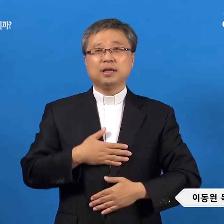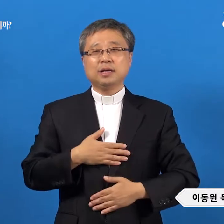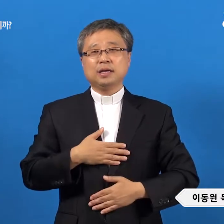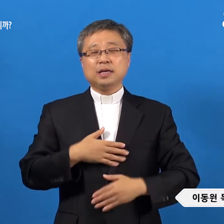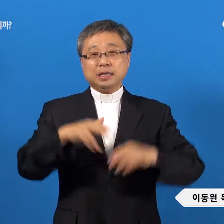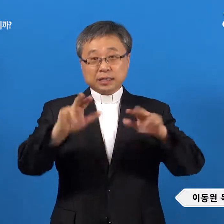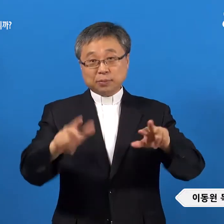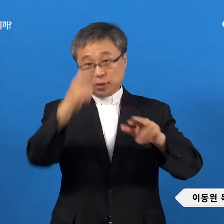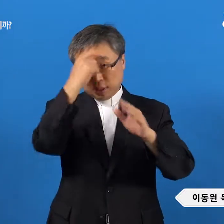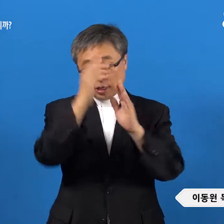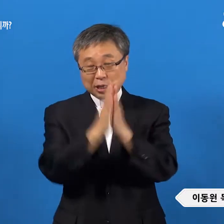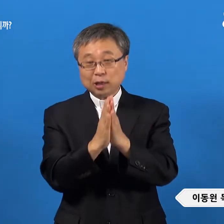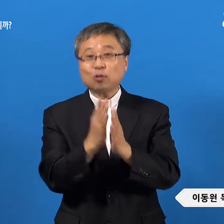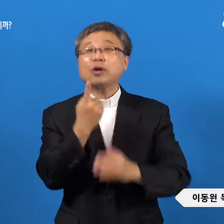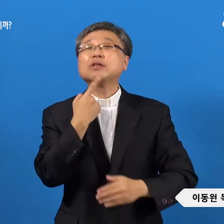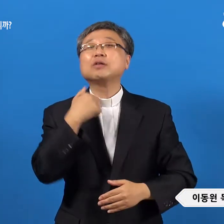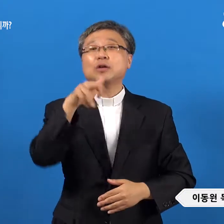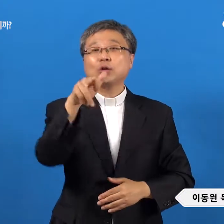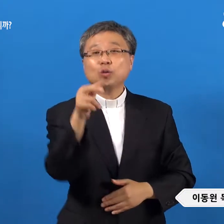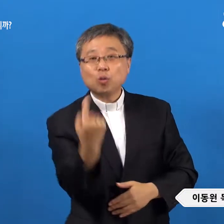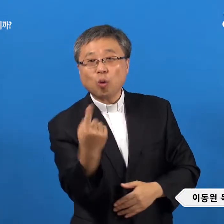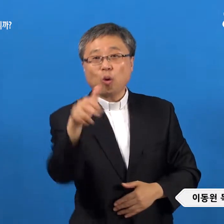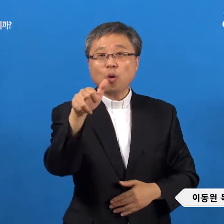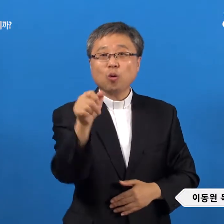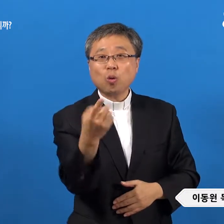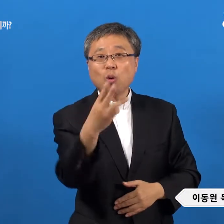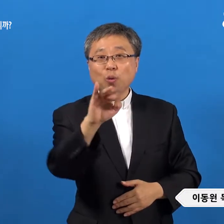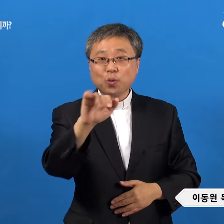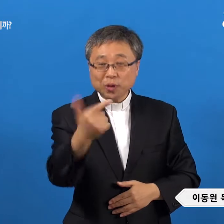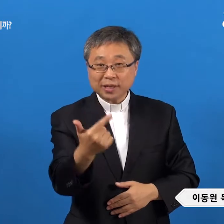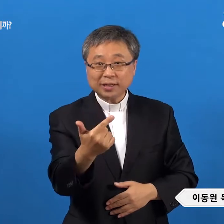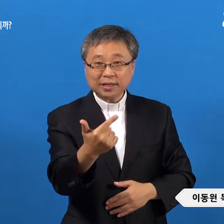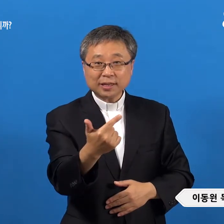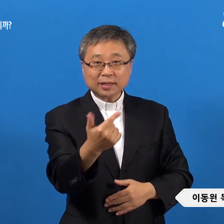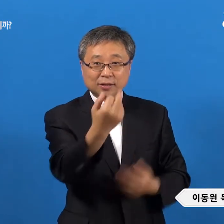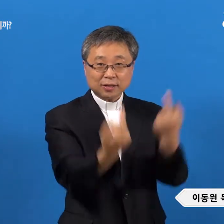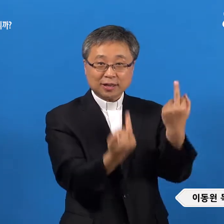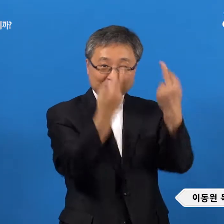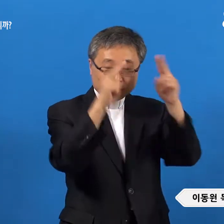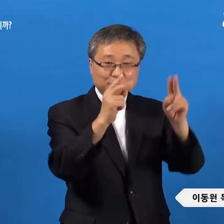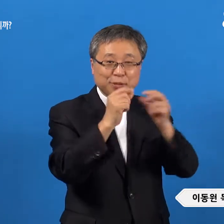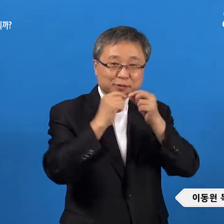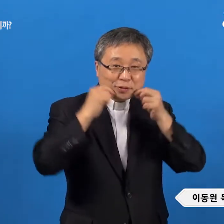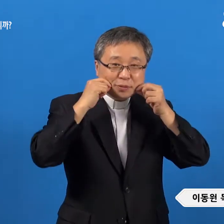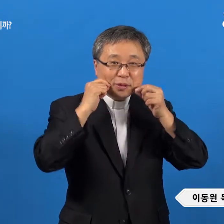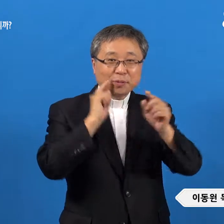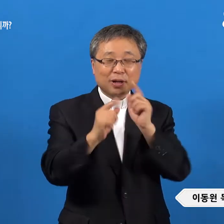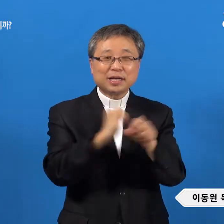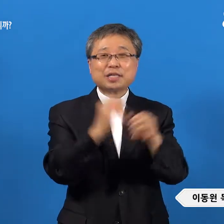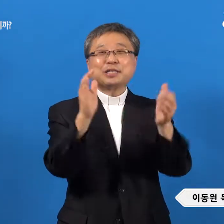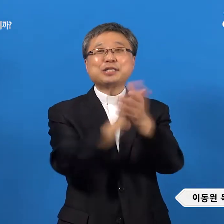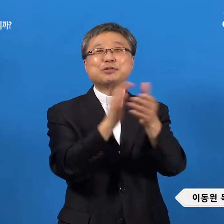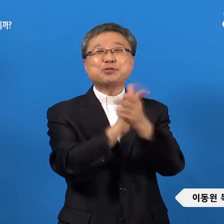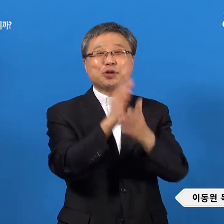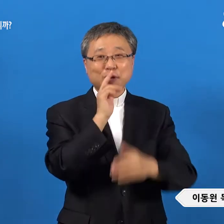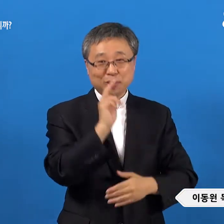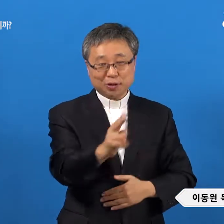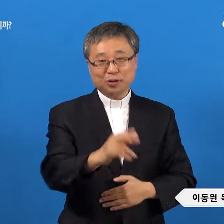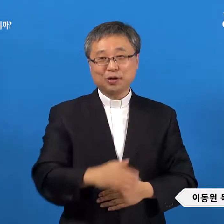방금 기도했던 코코린이라는 무신론자를 향해서 빙그레 웃으며 이렇게 말을 남깁니다. 친구여,